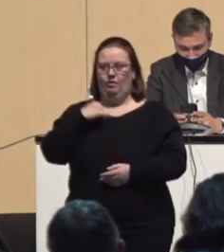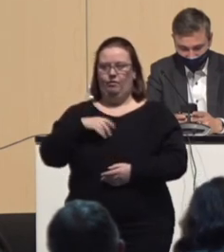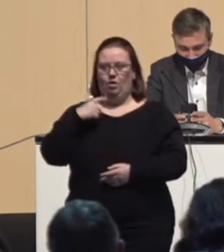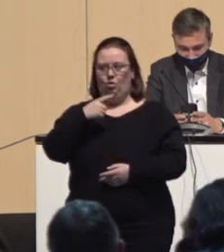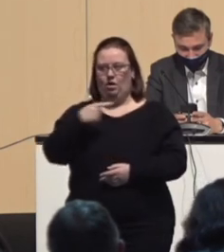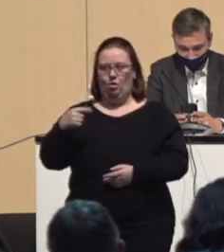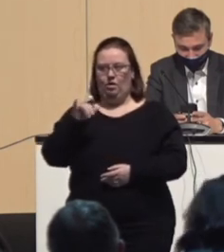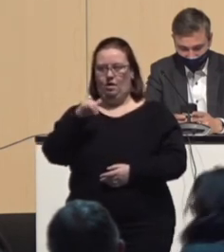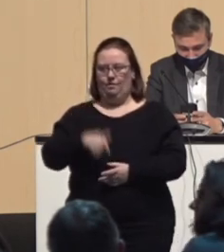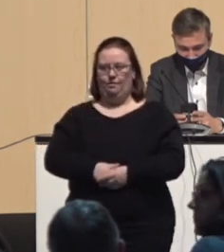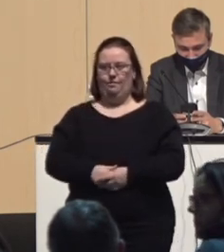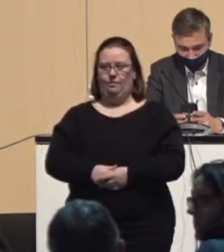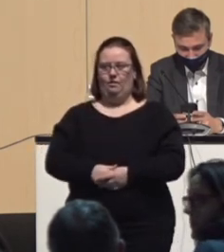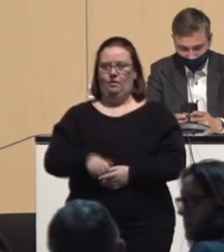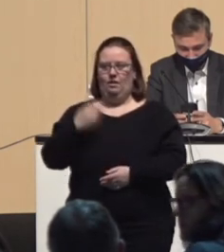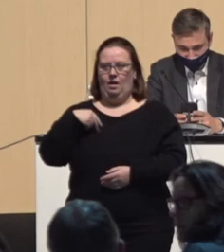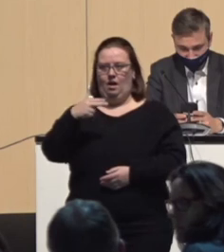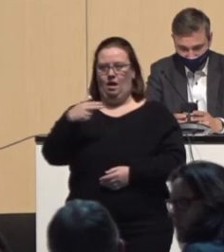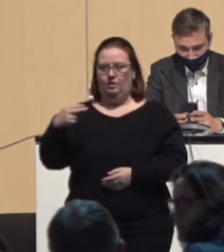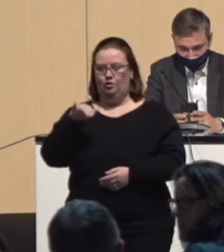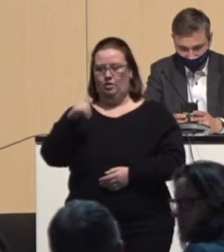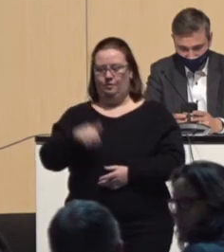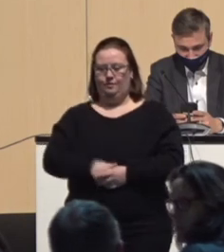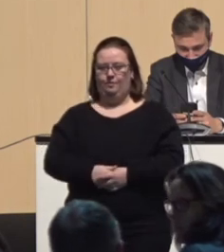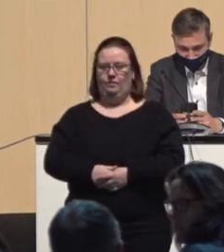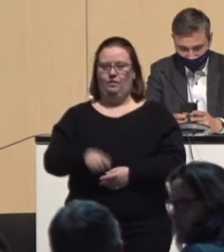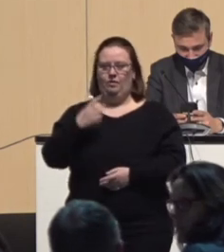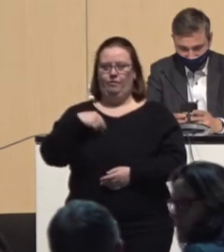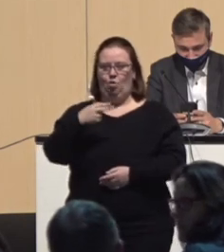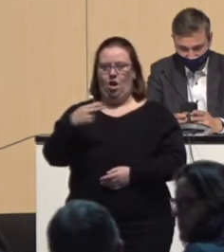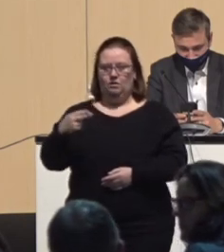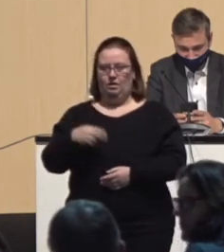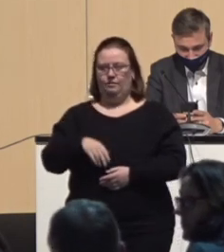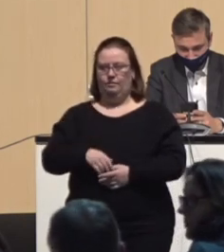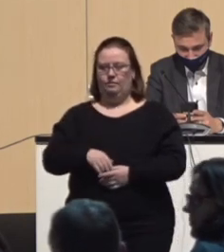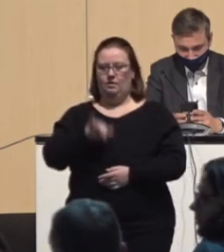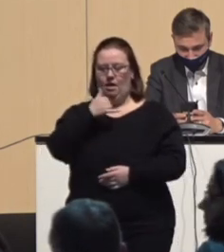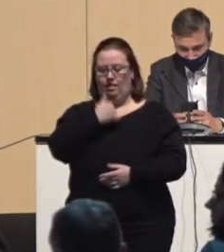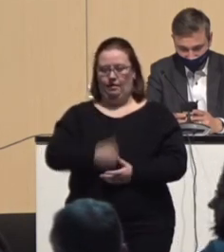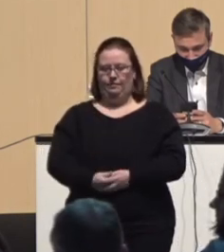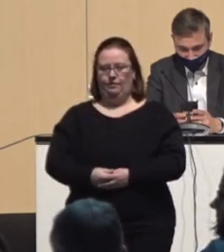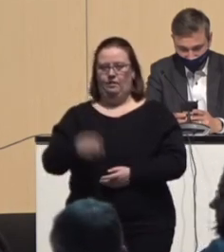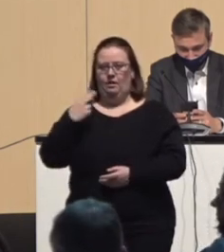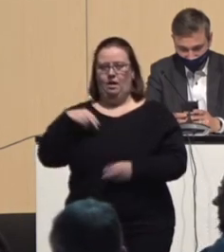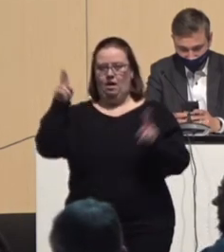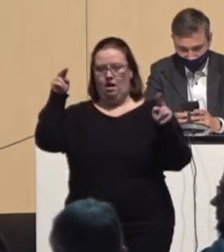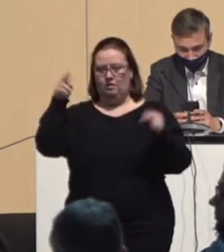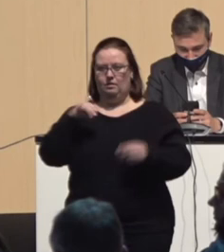Graul, Herr Hannisch, Frau Hanser, Herr